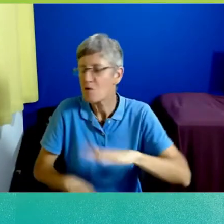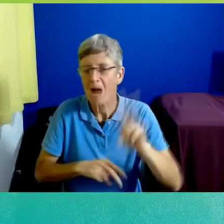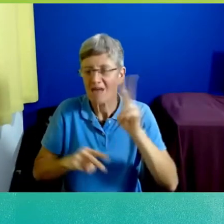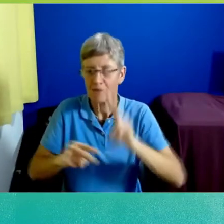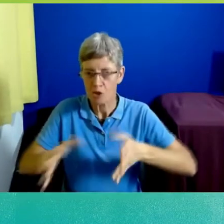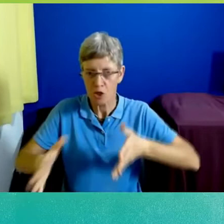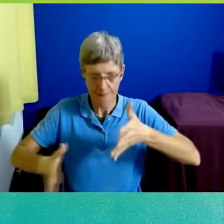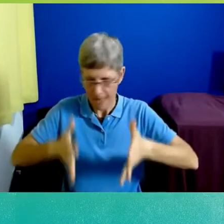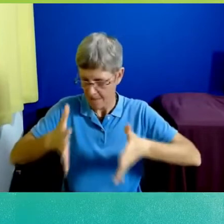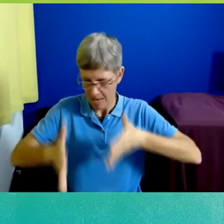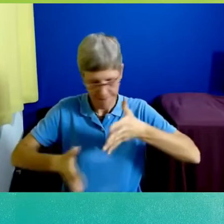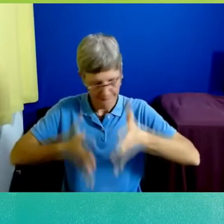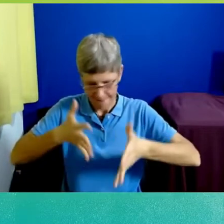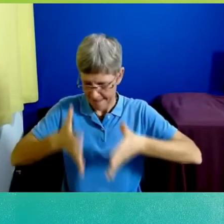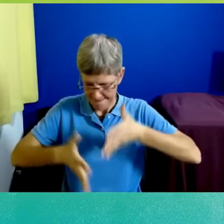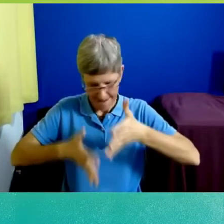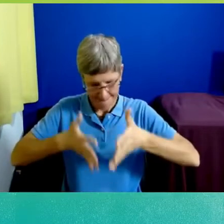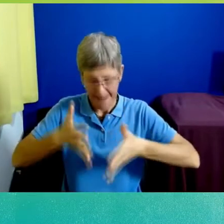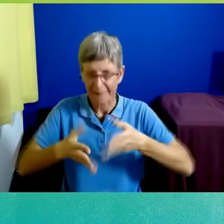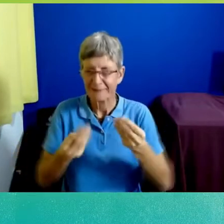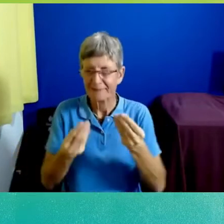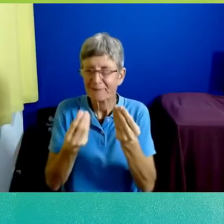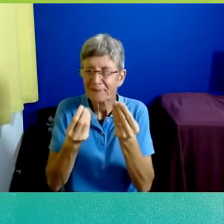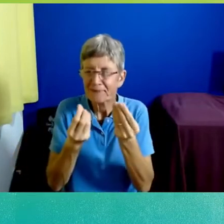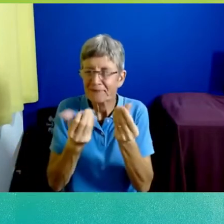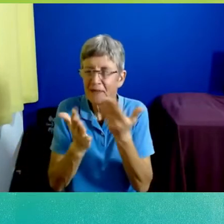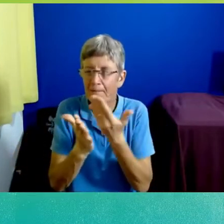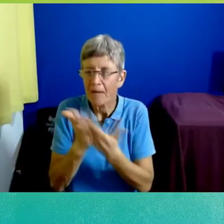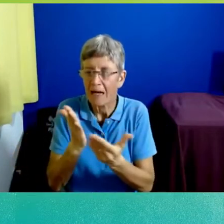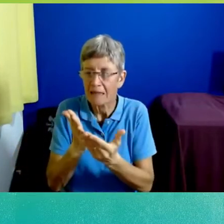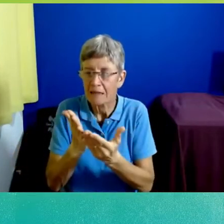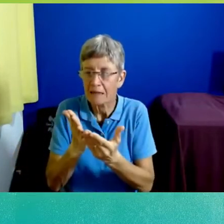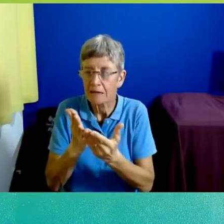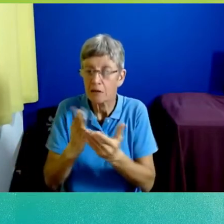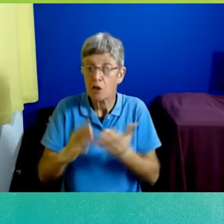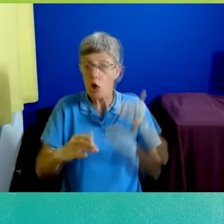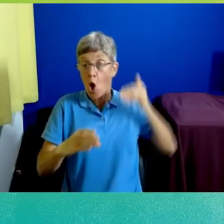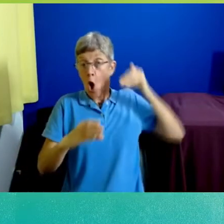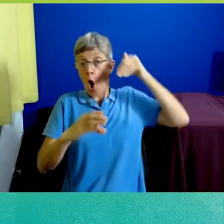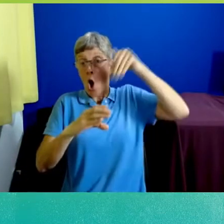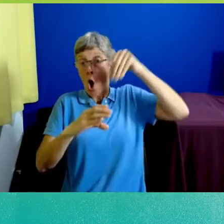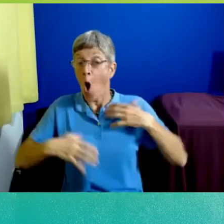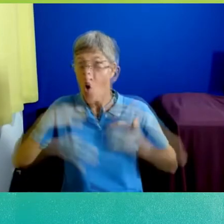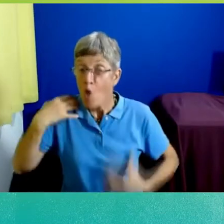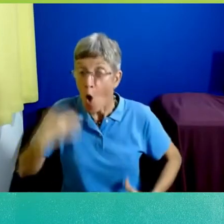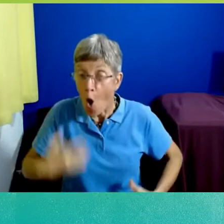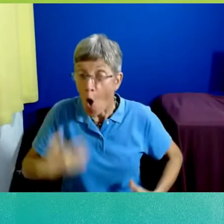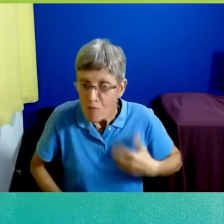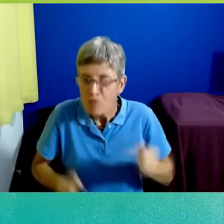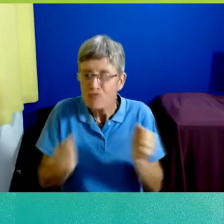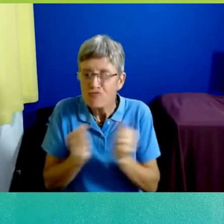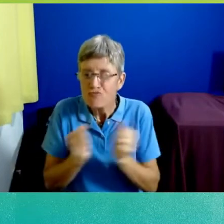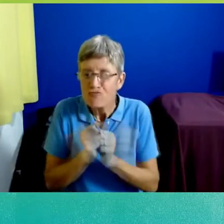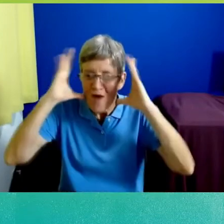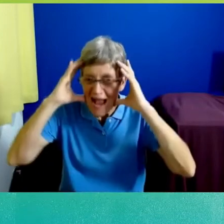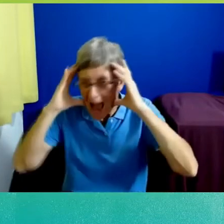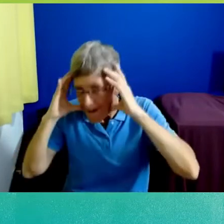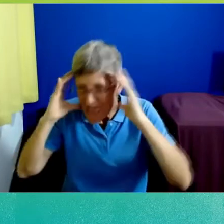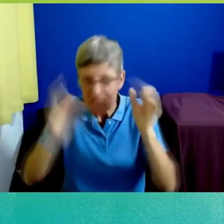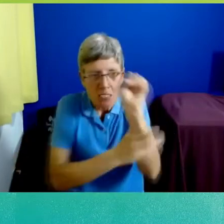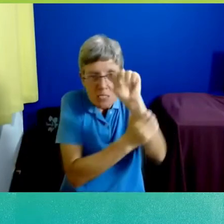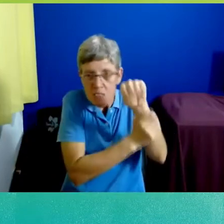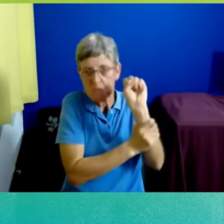para frente. Então, na narrativa, isso é muito importante. E é muito peculiar da